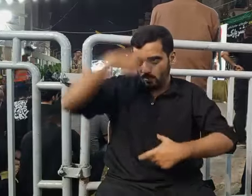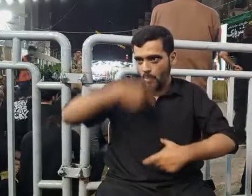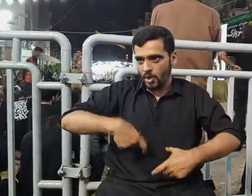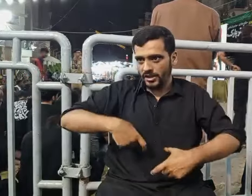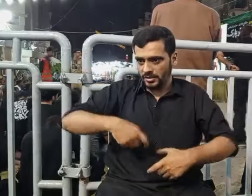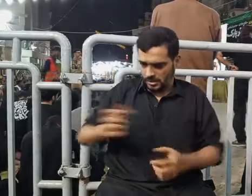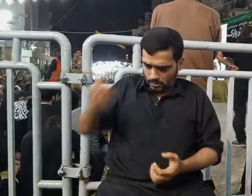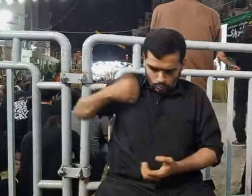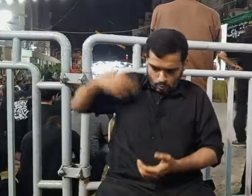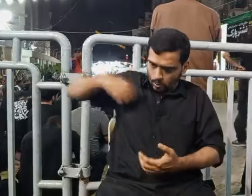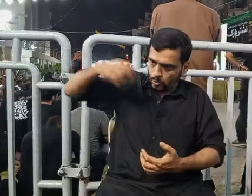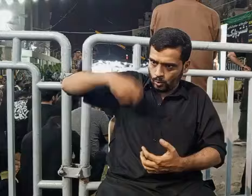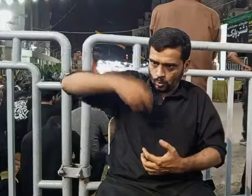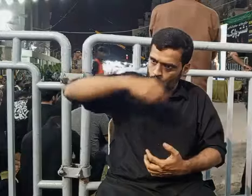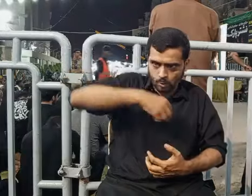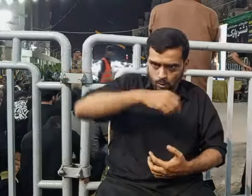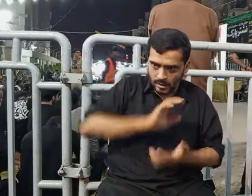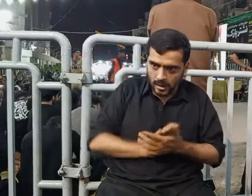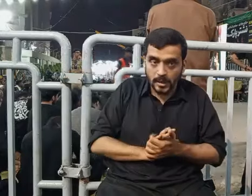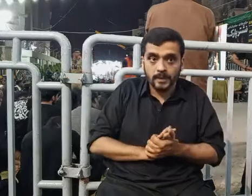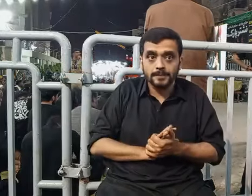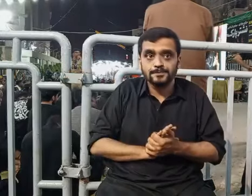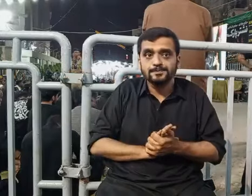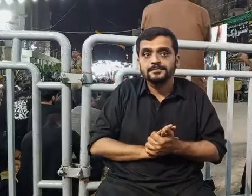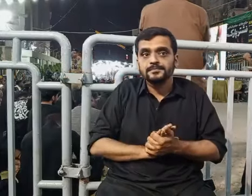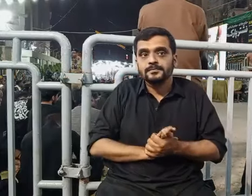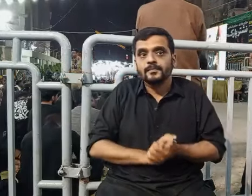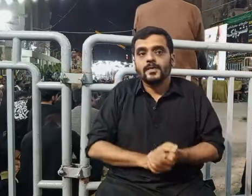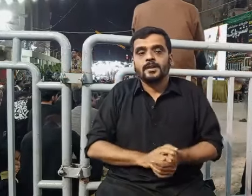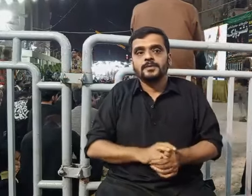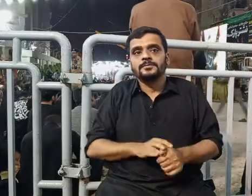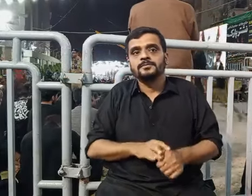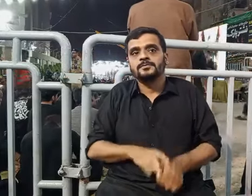آپ سمجھ گئے میں نے کیا کہا؟ دیکھو شام غریبہ ایک ہی لاشا پامال ہوا نا، باقی تو سب